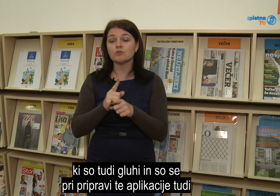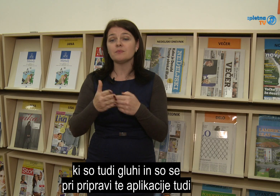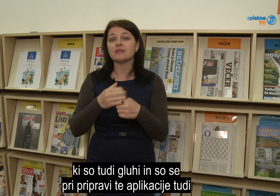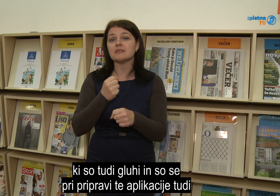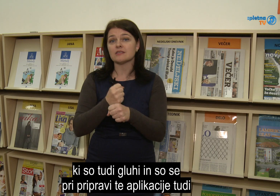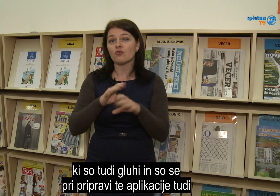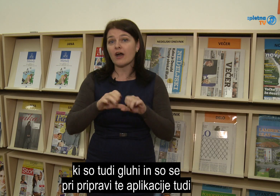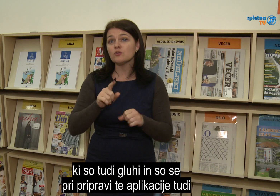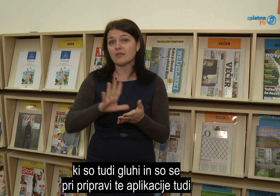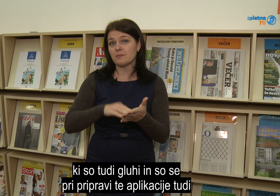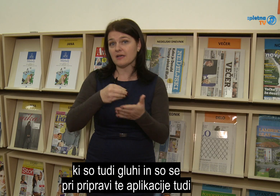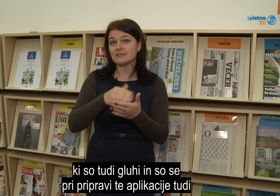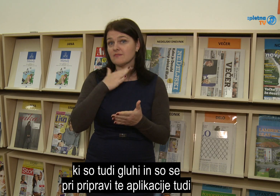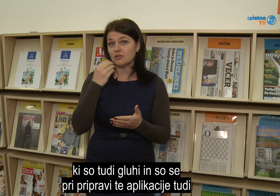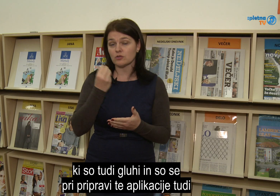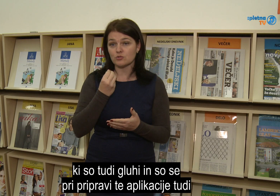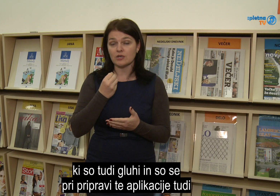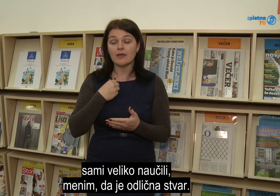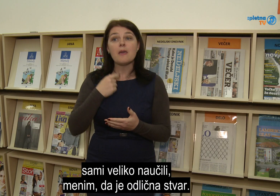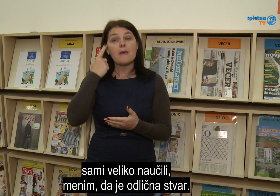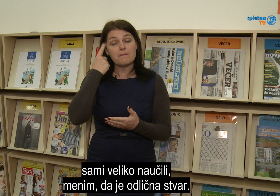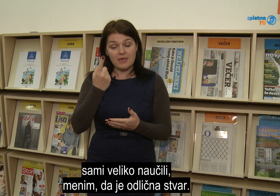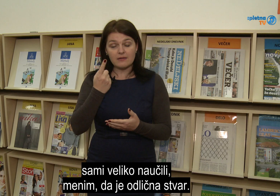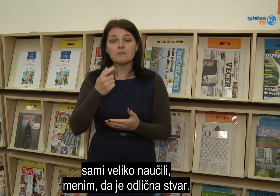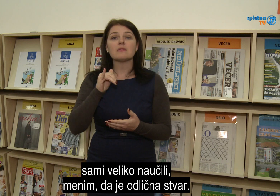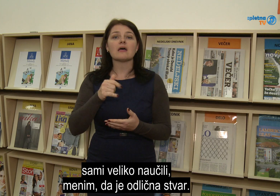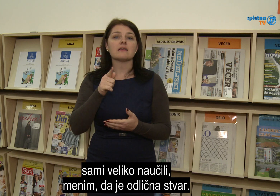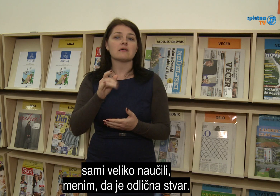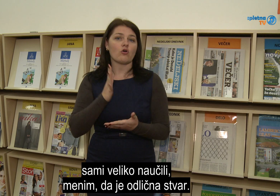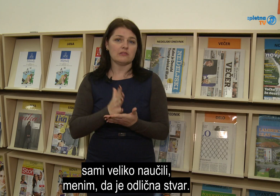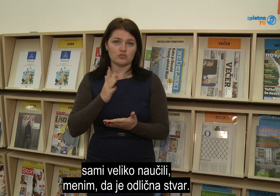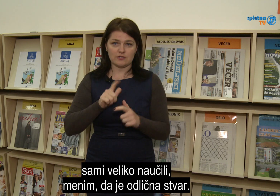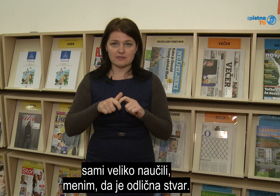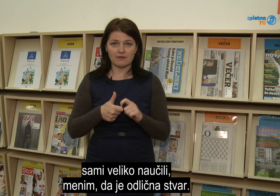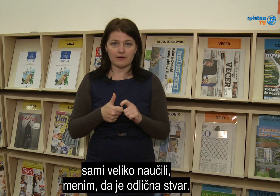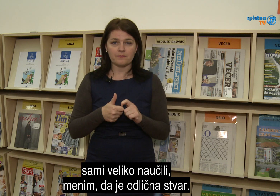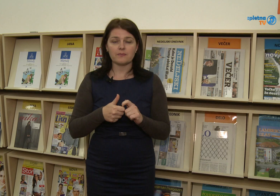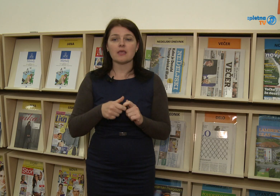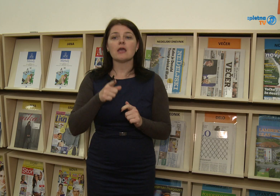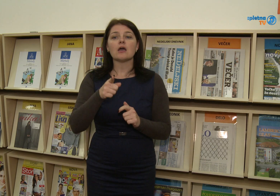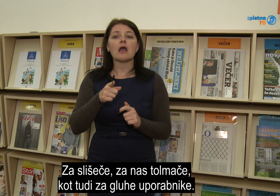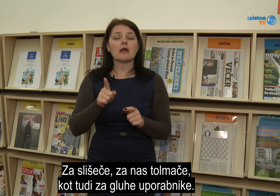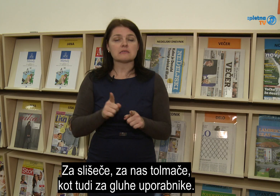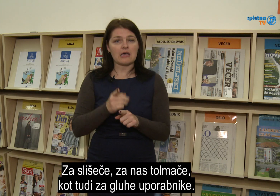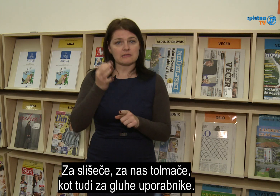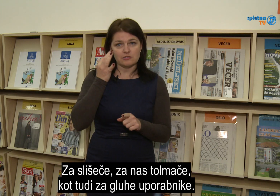pri izdelovanju te aplikacije veliko naučili, menim, da je odlična stvar za